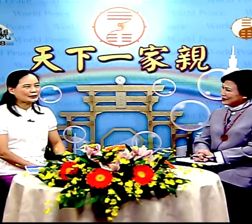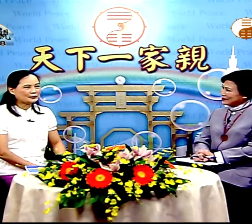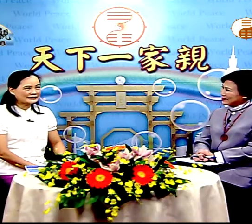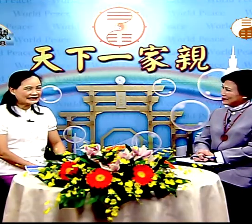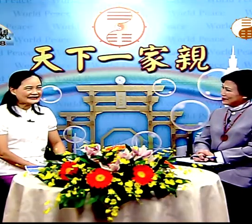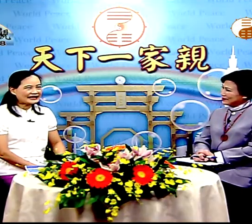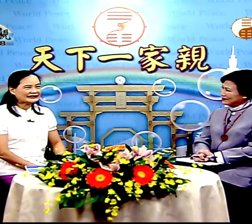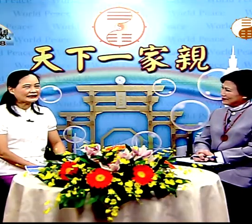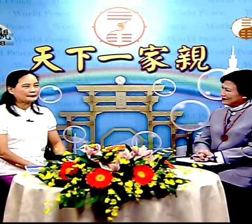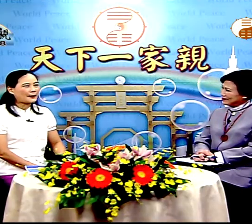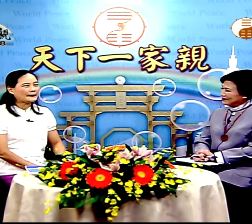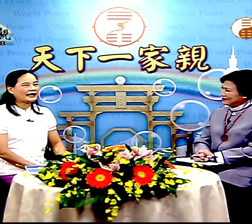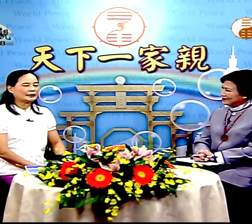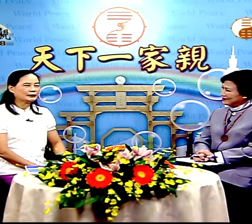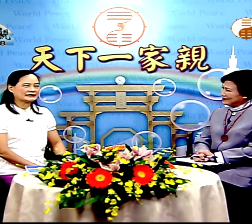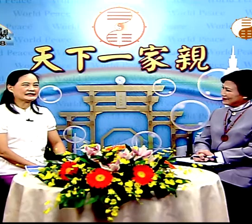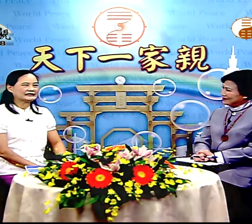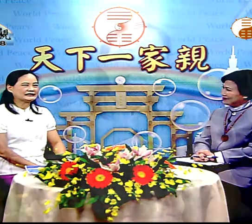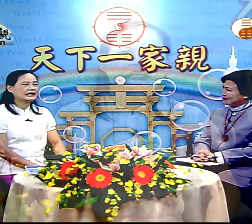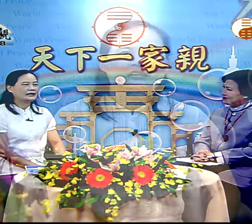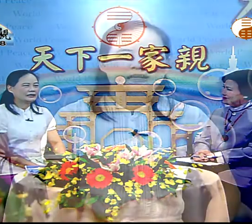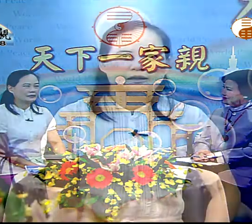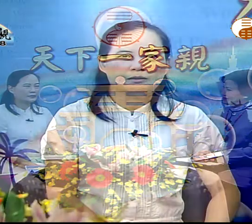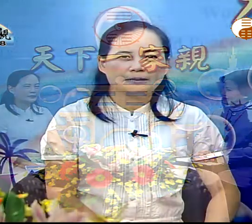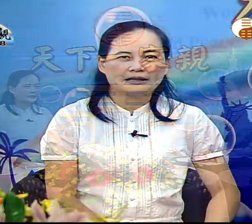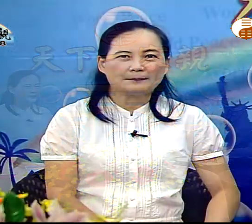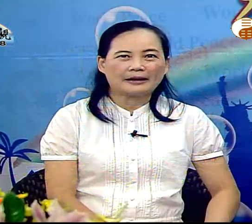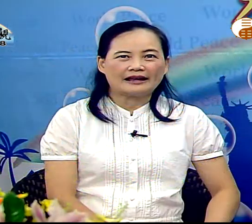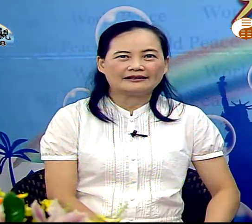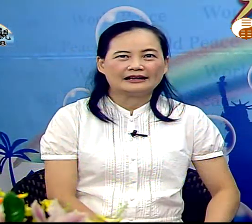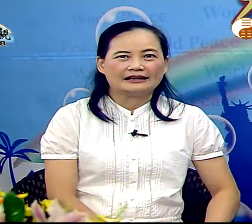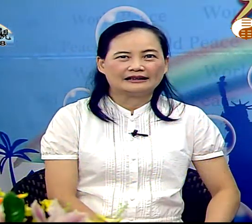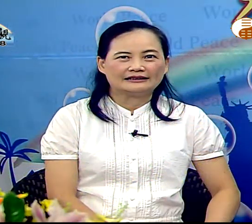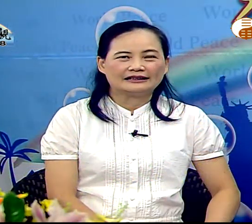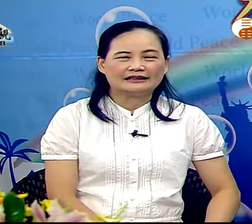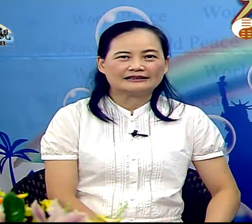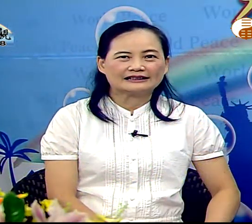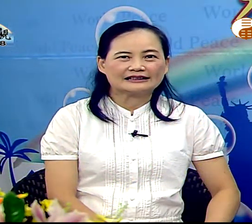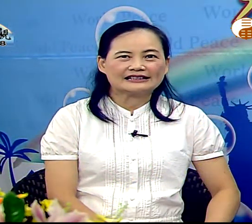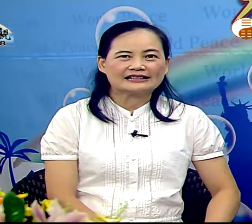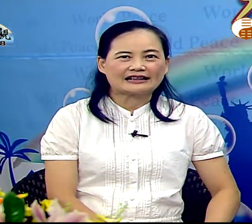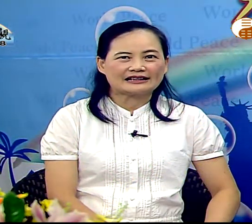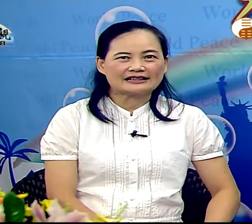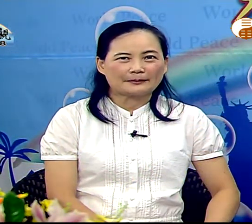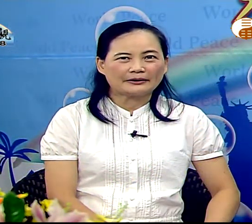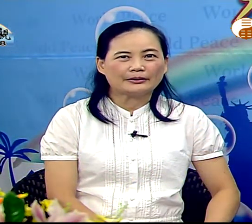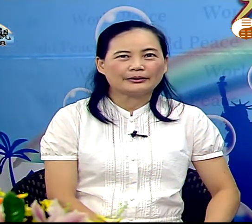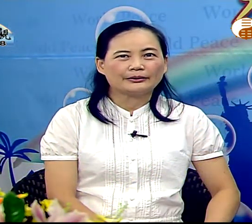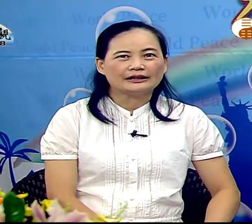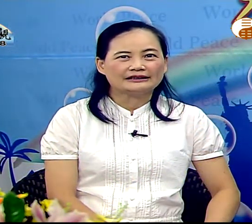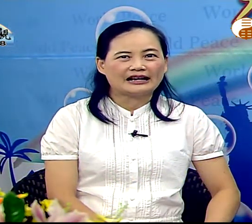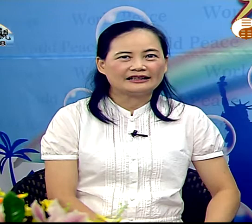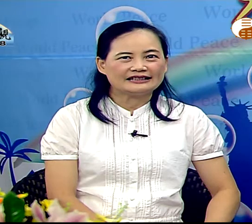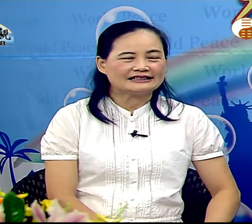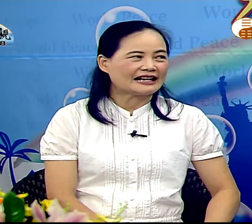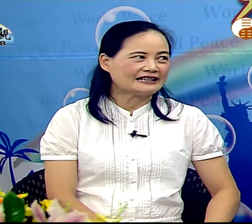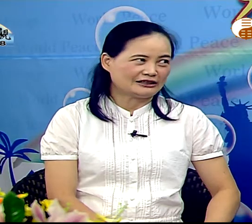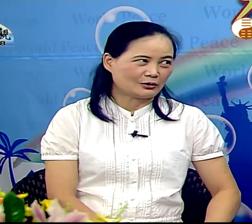我们听障的宝贝，或者是我们一般的这个正常的小朋友，那一起在启聪